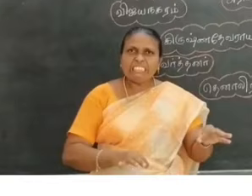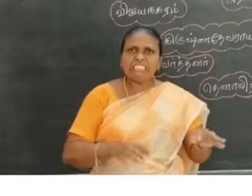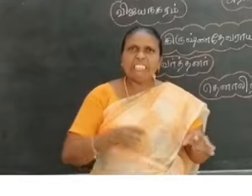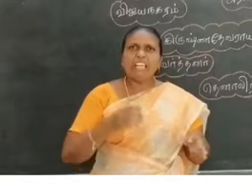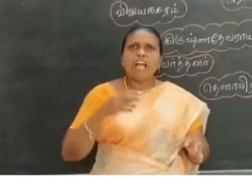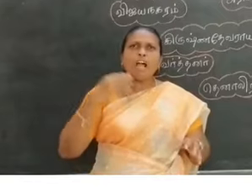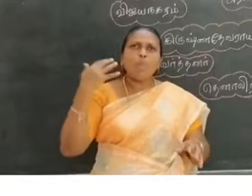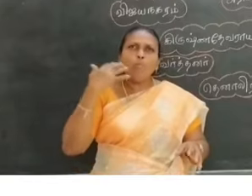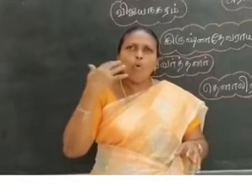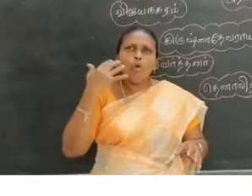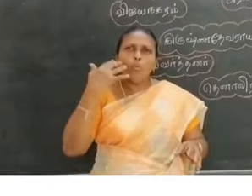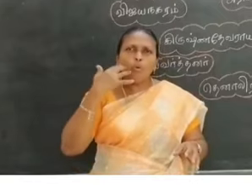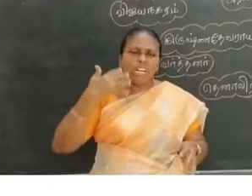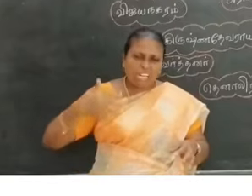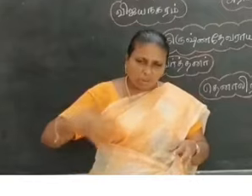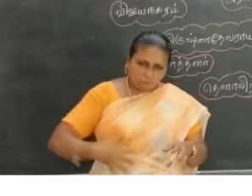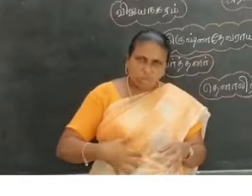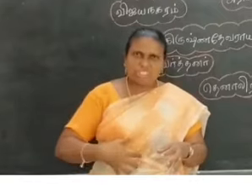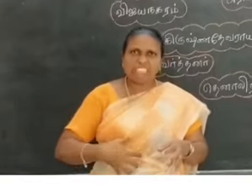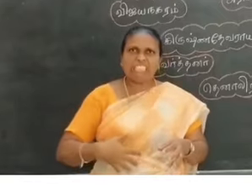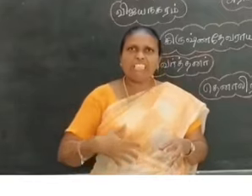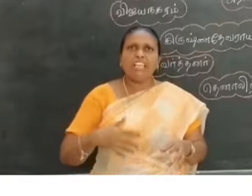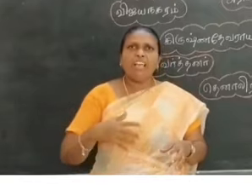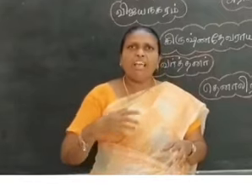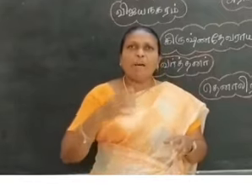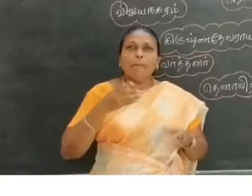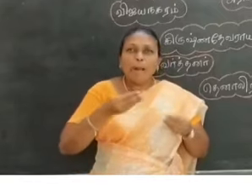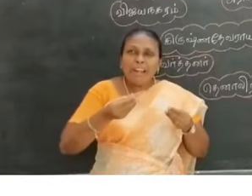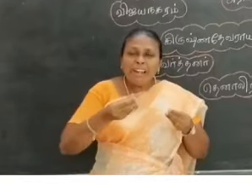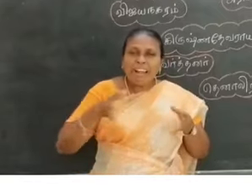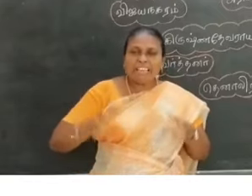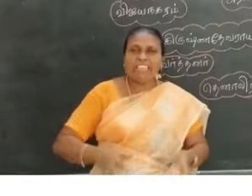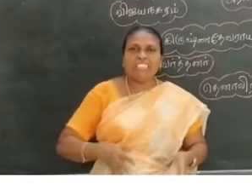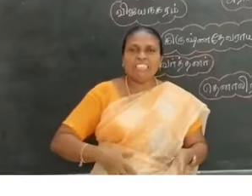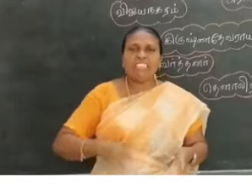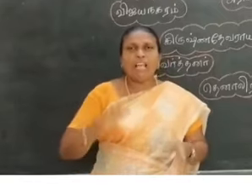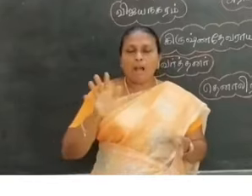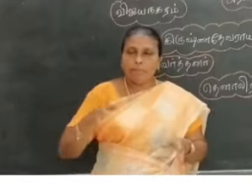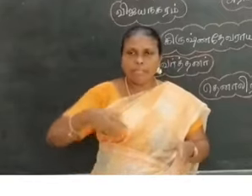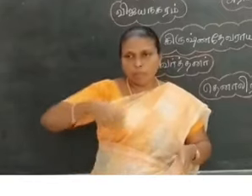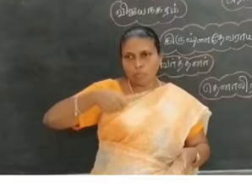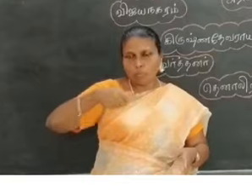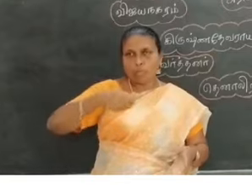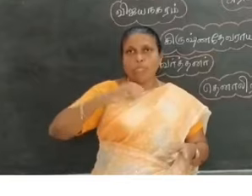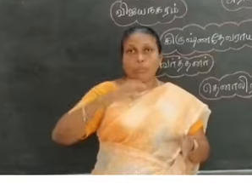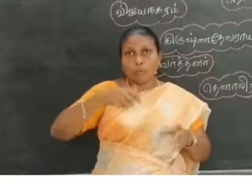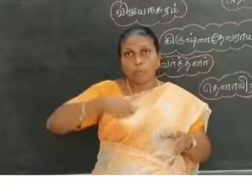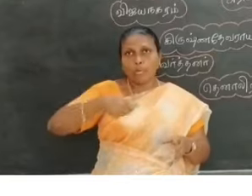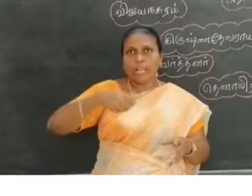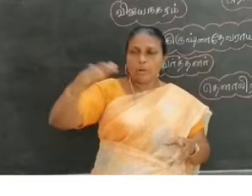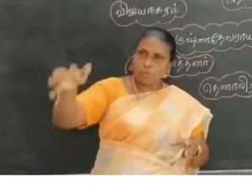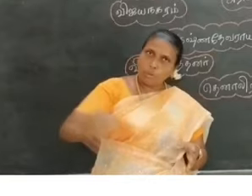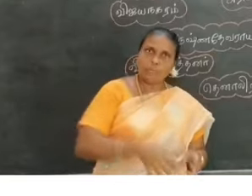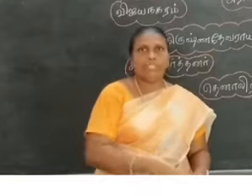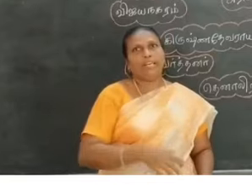கிழிந்து முள்ளெல்லாம் குத்தி மண்ணா இருந்து அப்படியே இந்த குருவி இந்த கூட கொண்டு